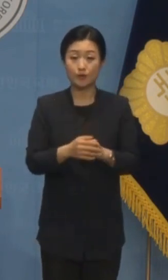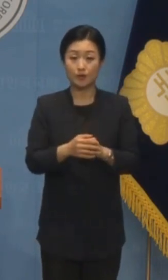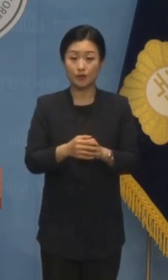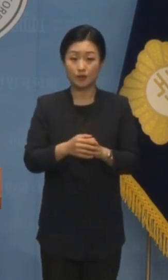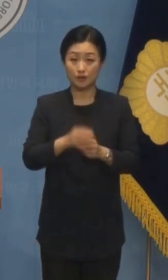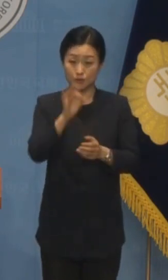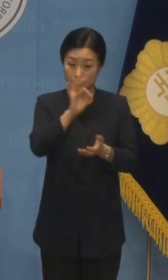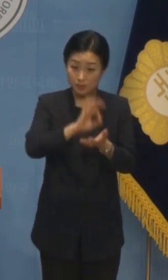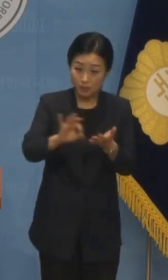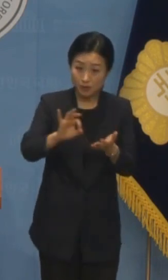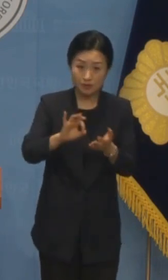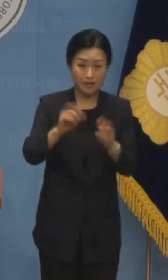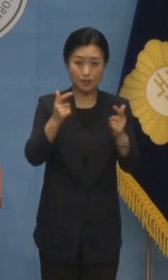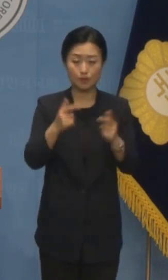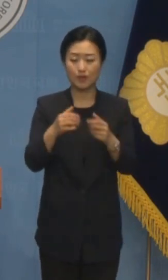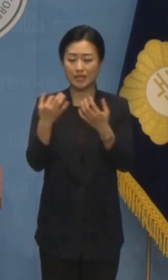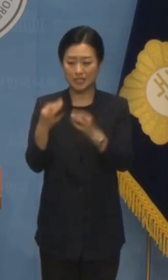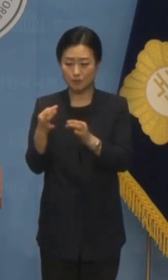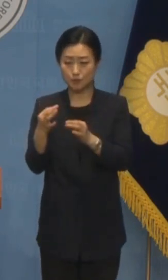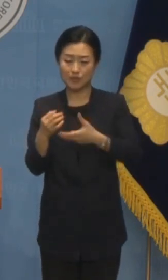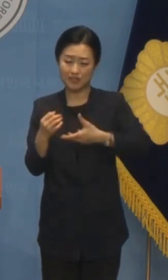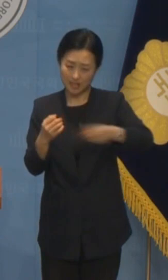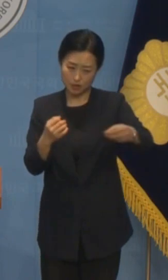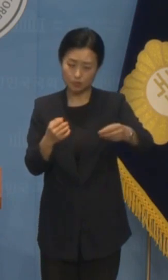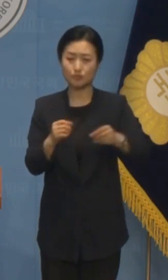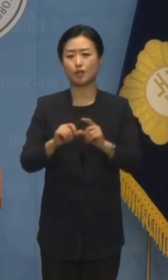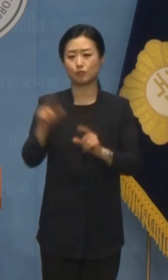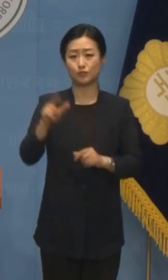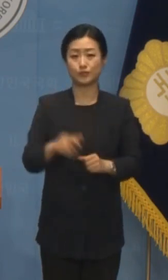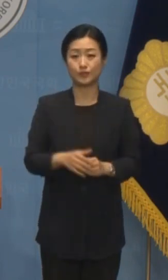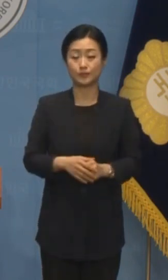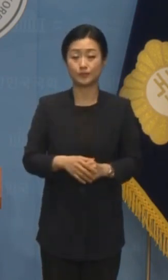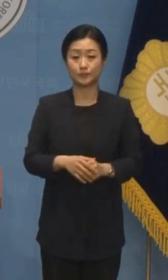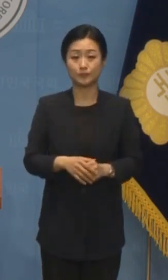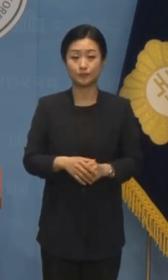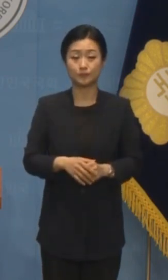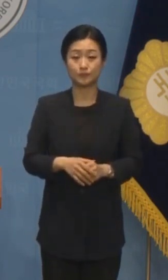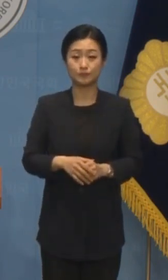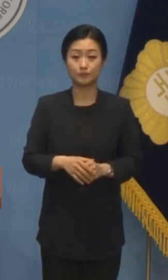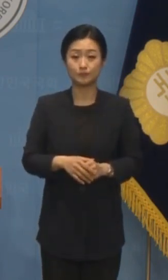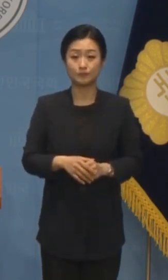지출입니까? 대부분은 금융, 대출과 관련된 돈입니다.